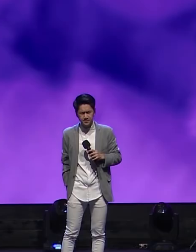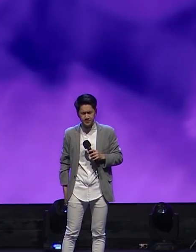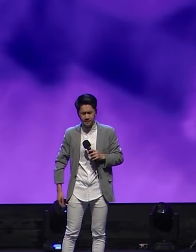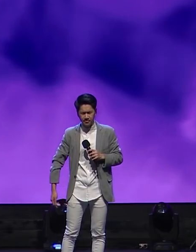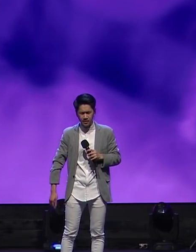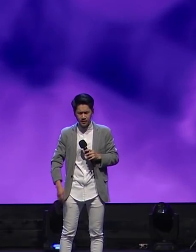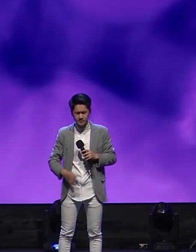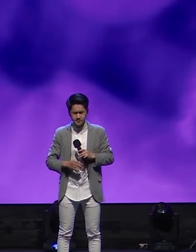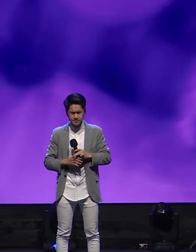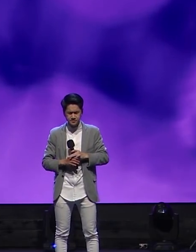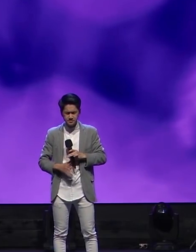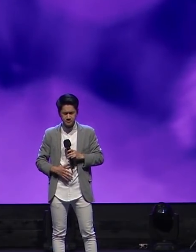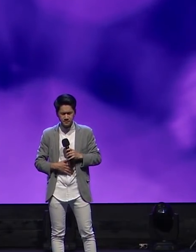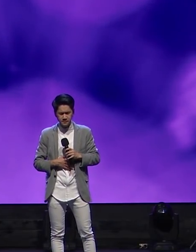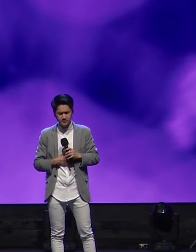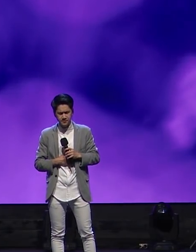Sebab dalam tinggal tenang